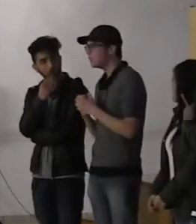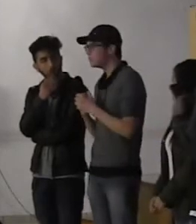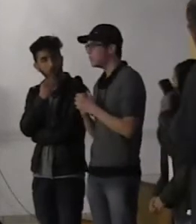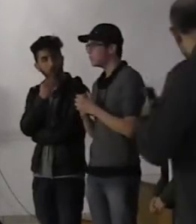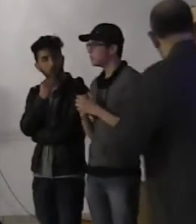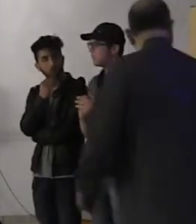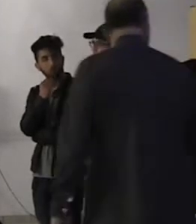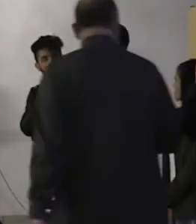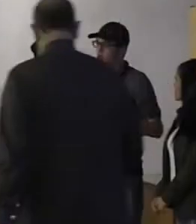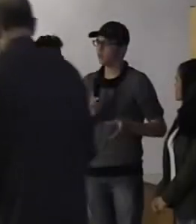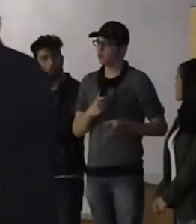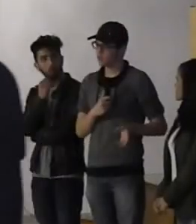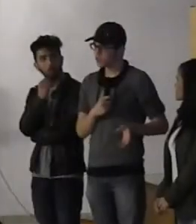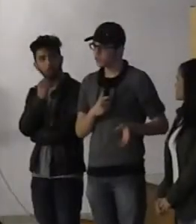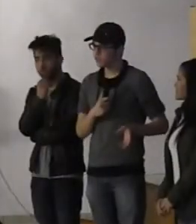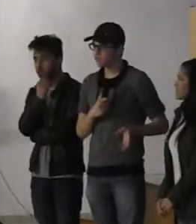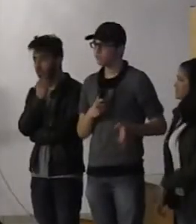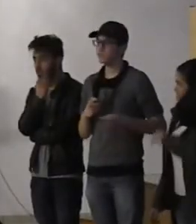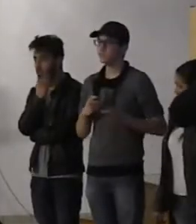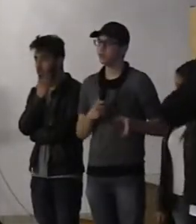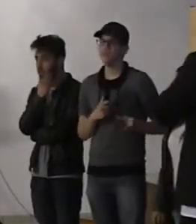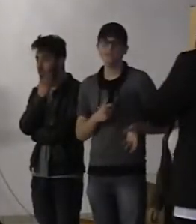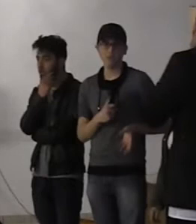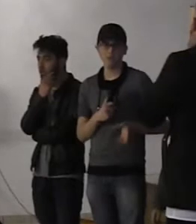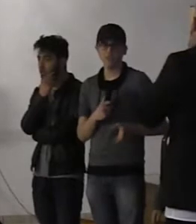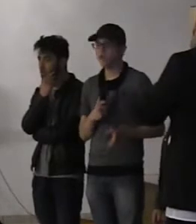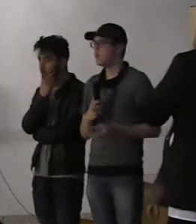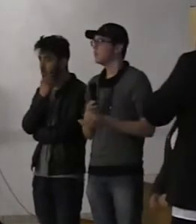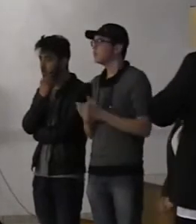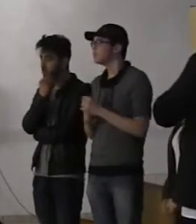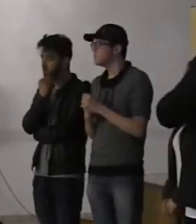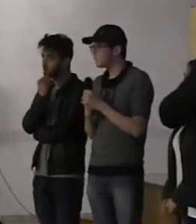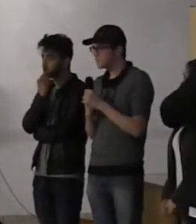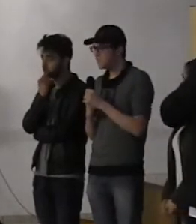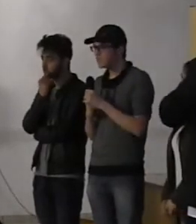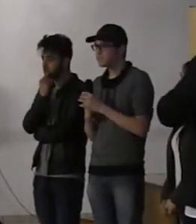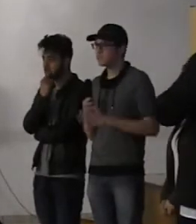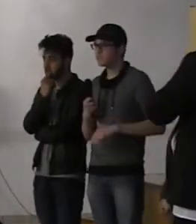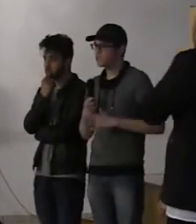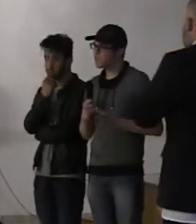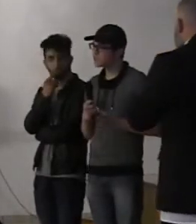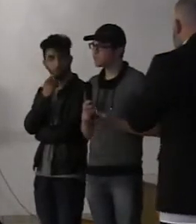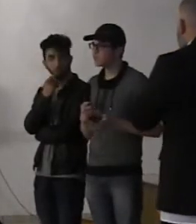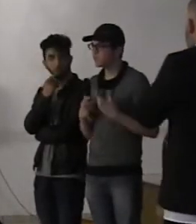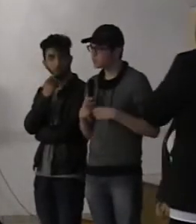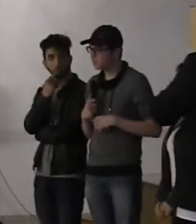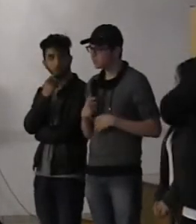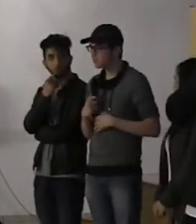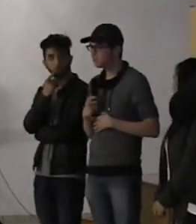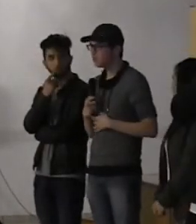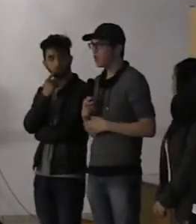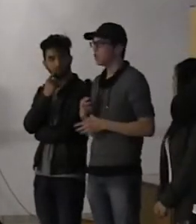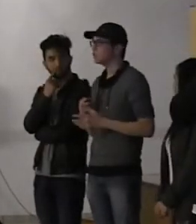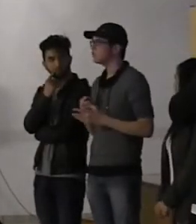Und ich habe ihr den Koran auf Deutsch gegeben und sie hatte auch einen serbischen. Und sie hat es gelesen, sie hat sich zum ersten Mal so